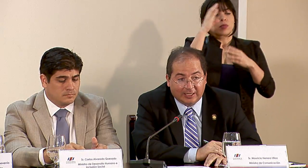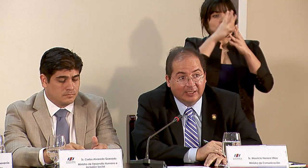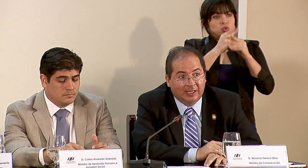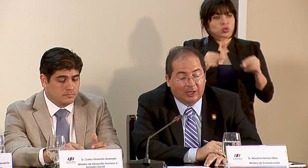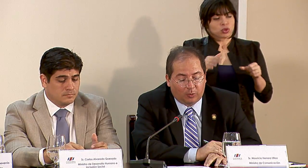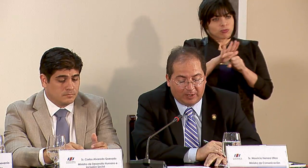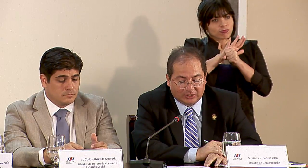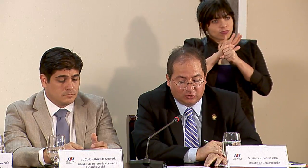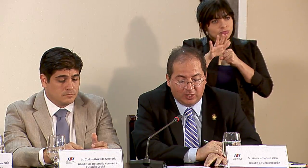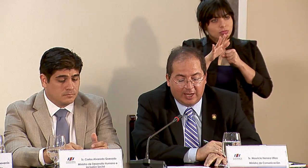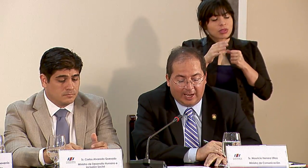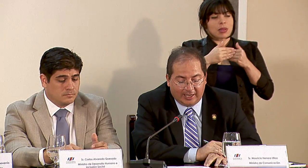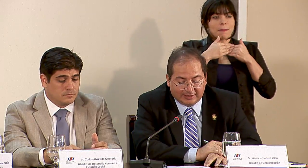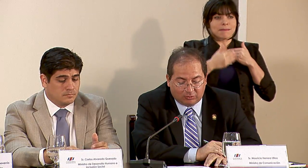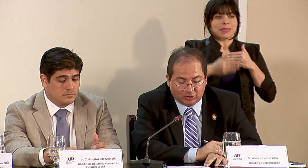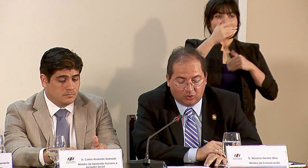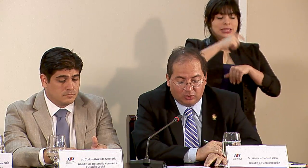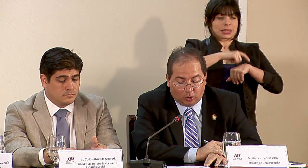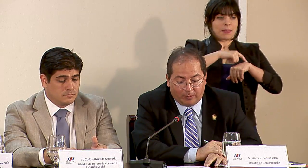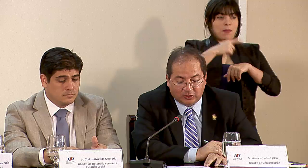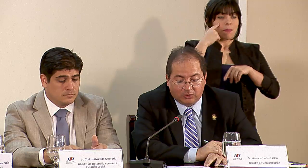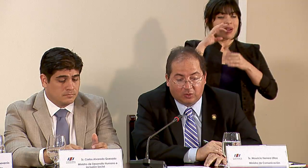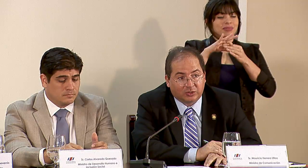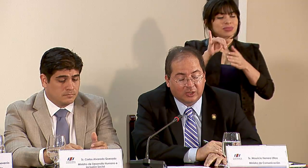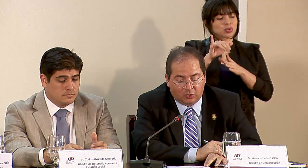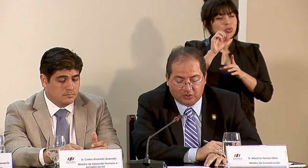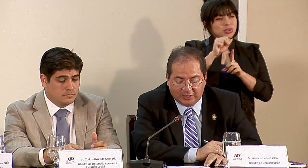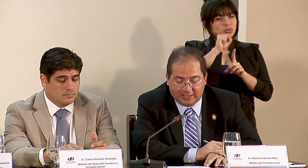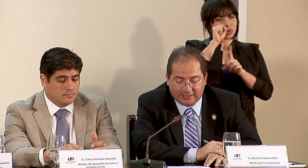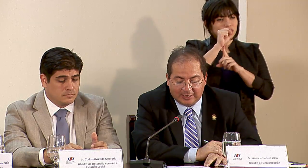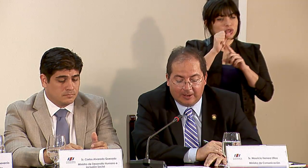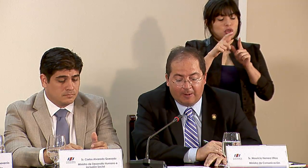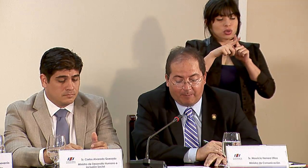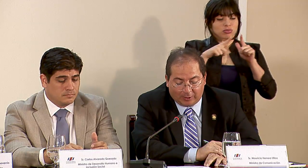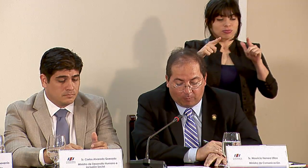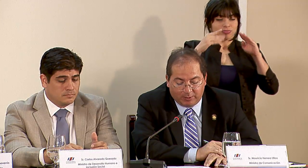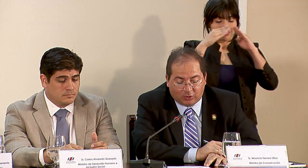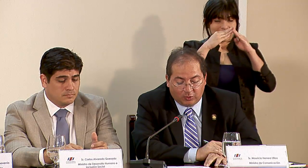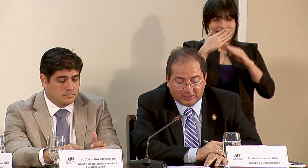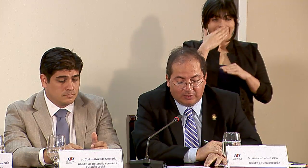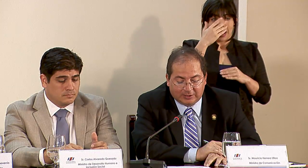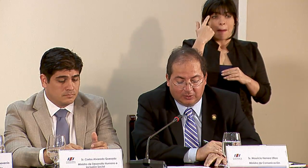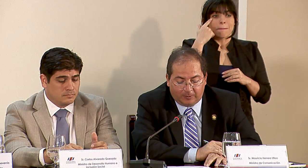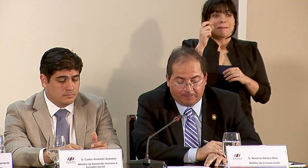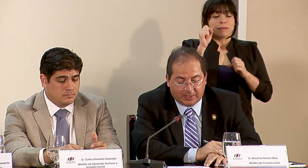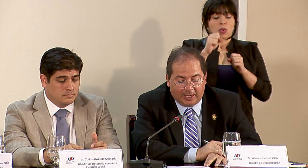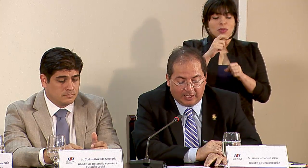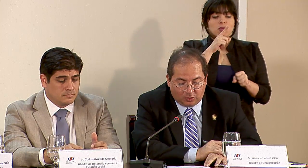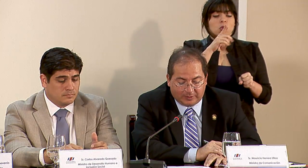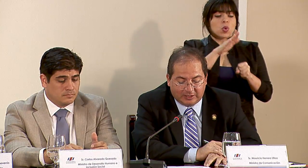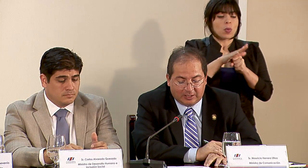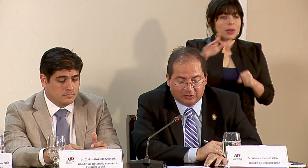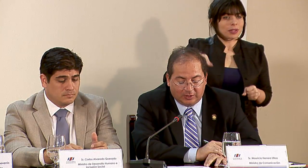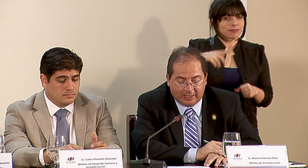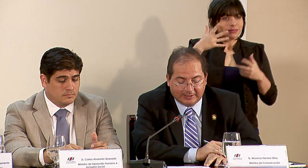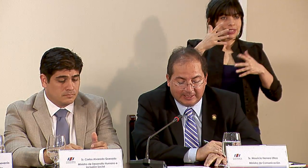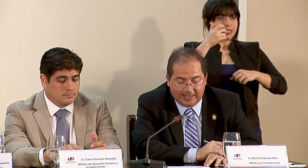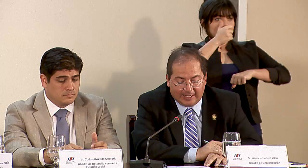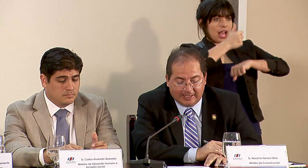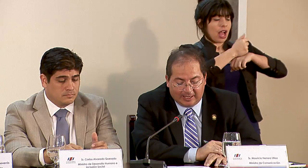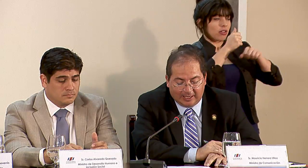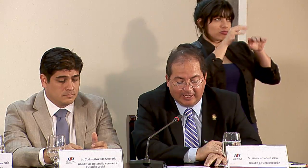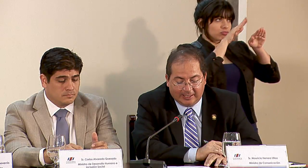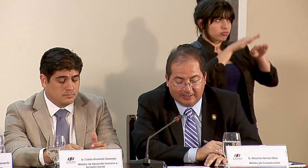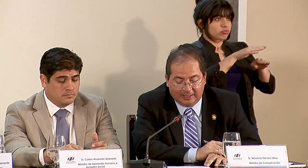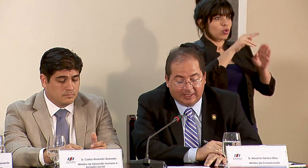integral y de largo plazo a la situación de ocupación de los territorios indígenas para cumplir con lo establecido en las normas internacionales